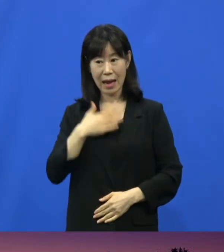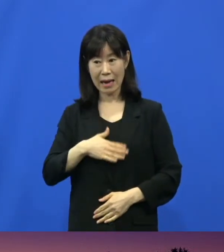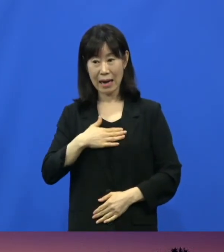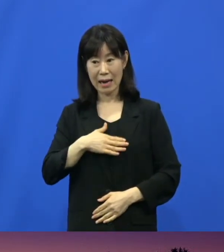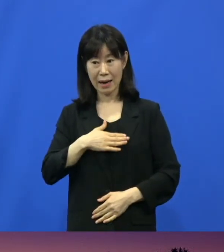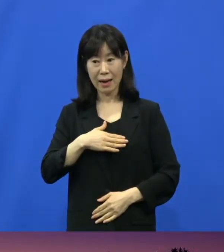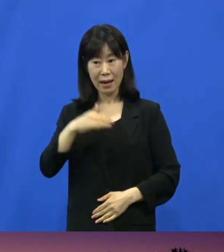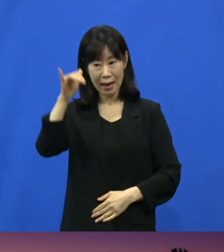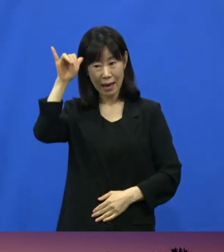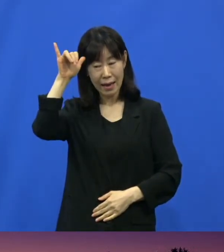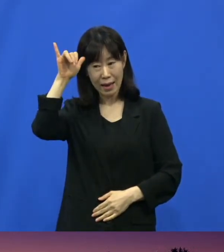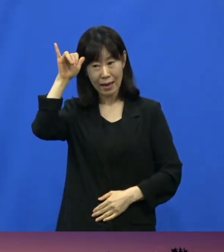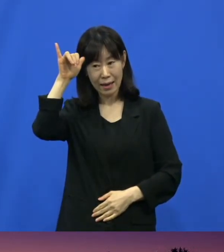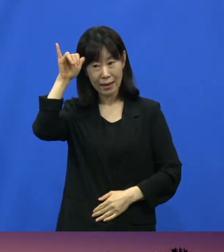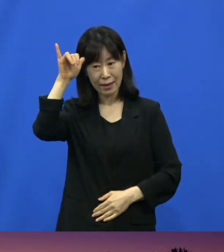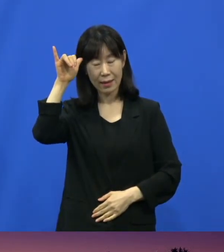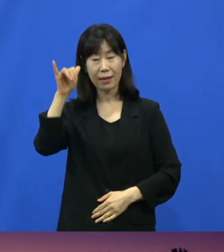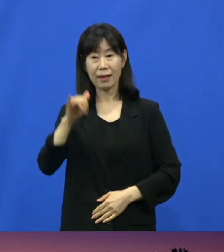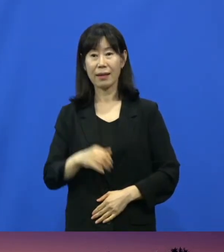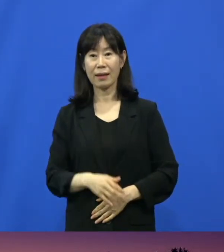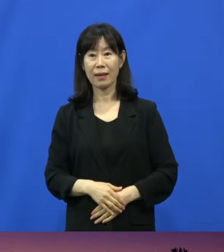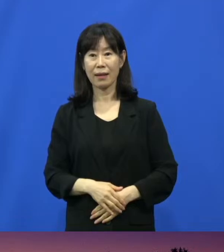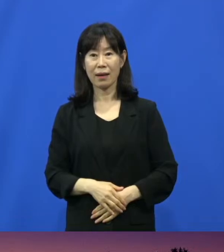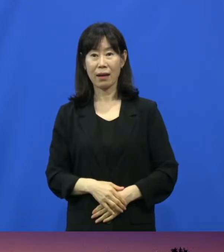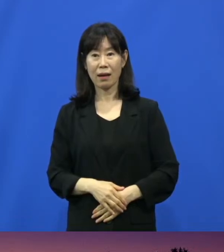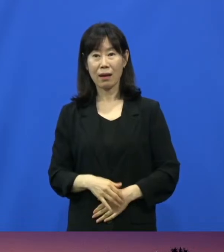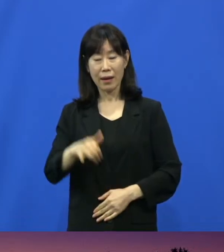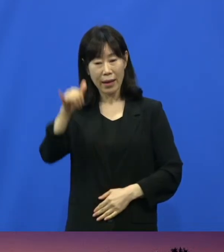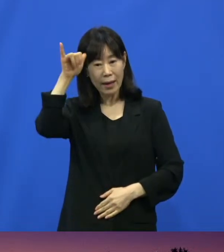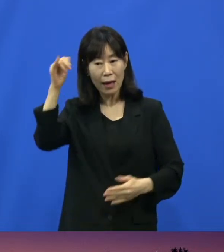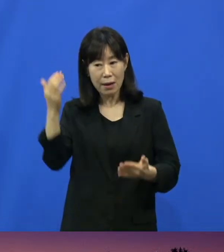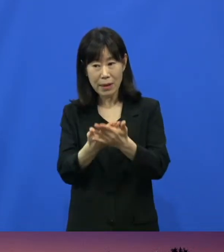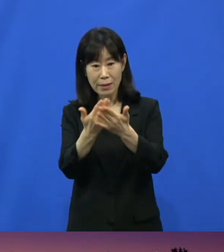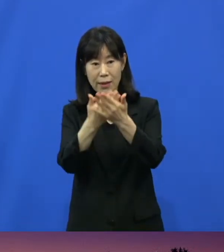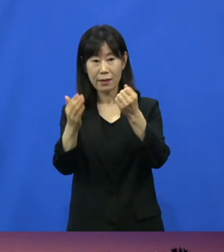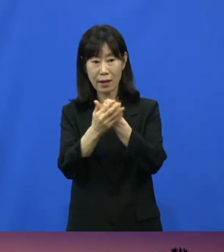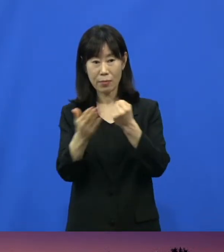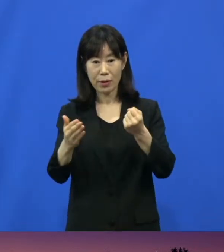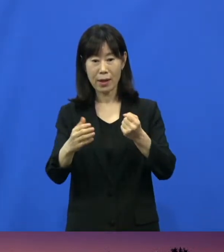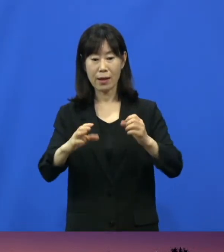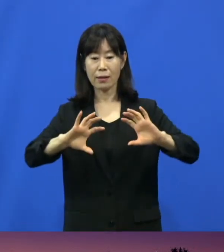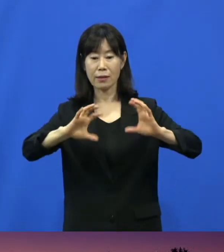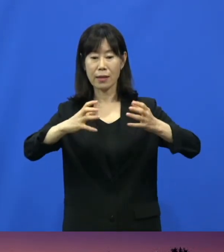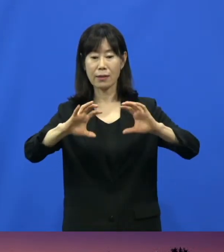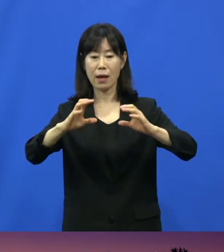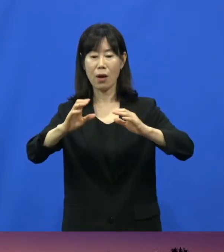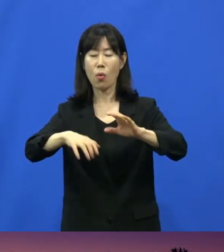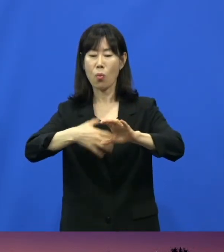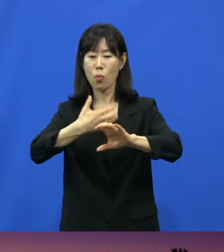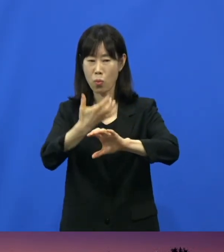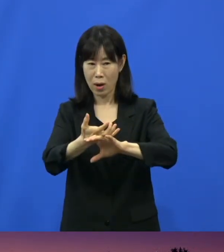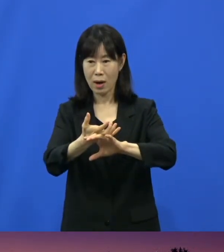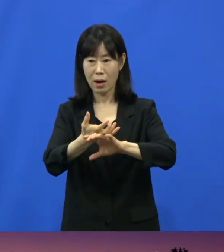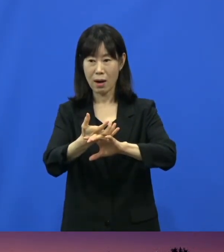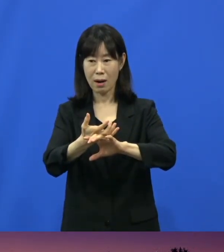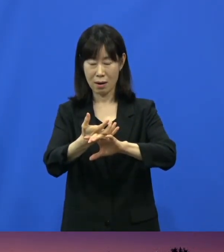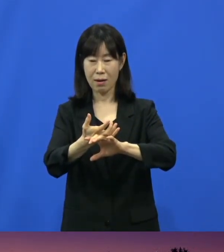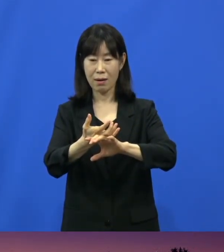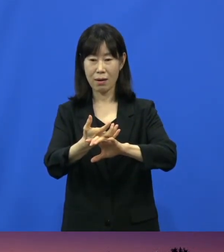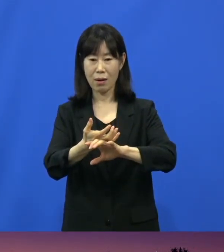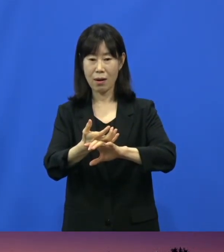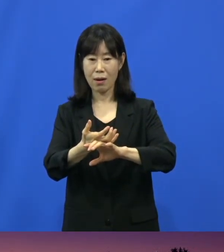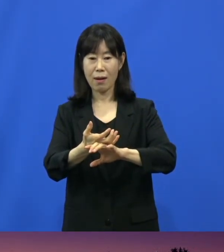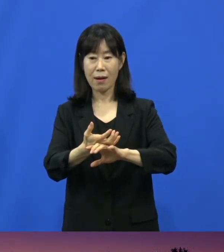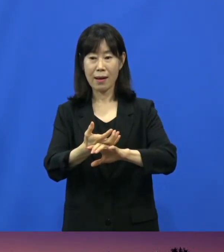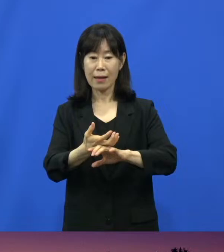극대화되면 이게 지금 어떤 세상이 될지 몰라요. 엄청난 역사가 일어나요. 지금 굉장히 빠르게